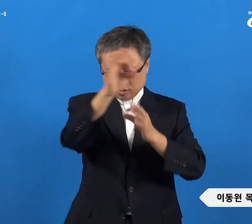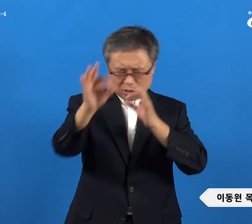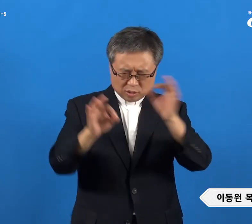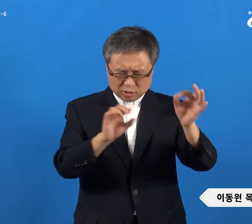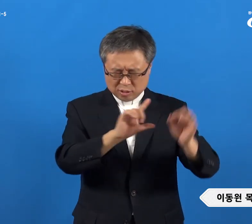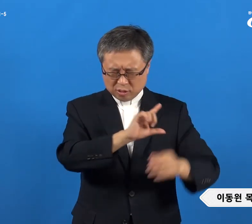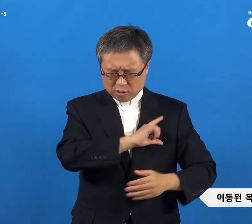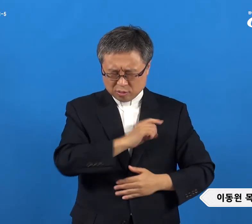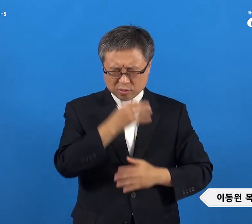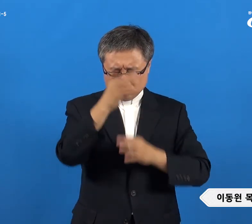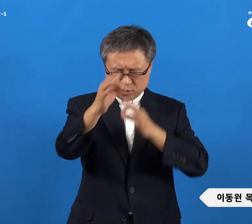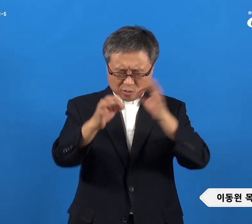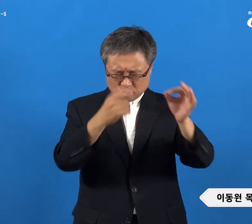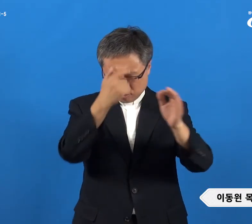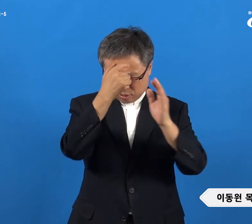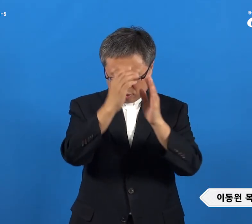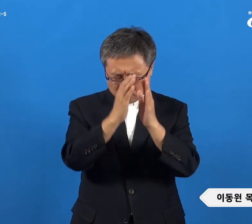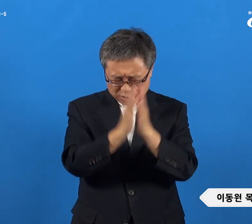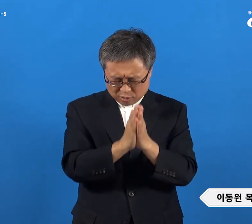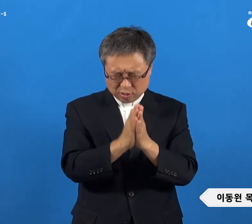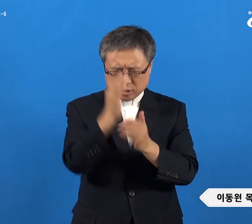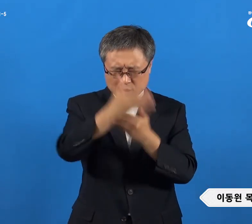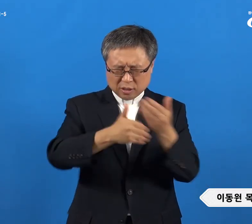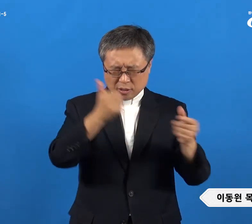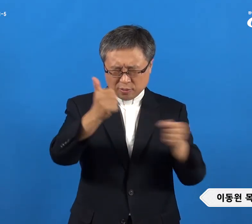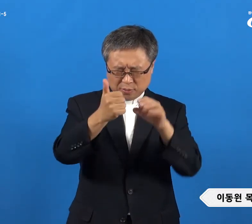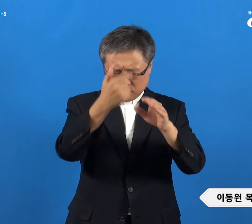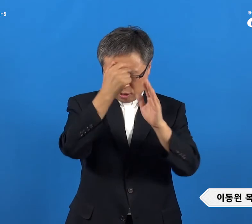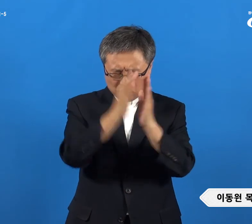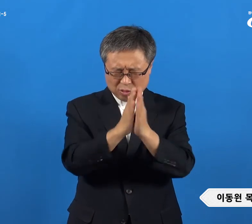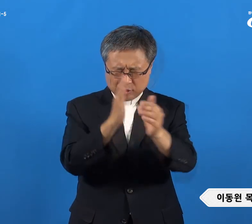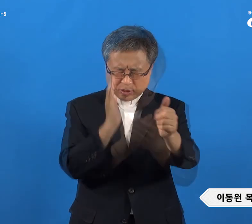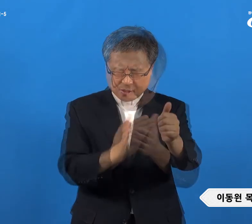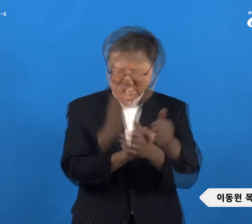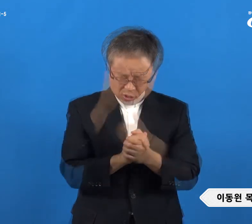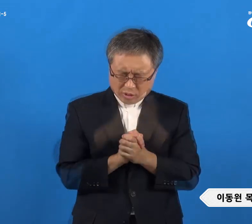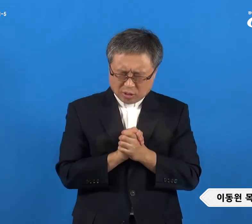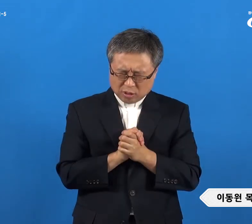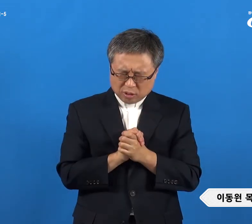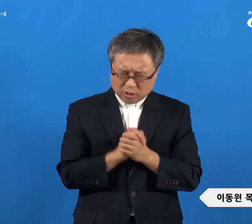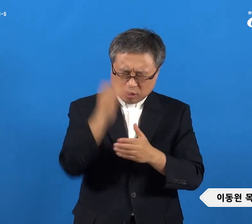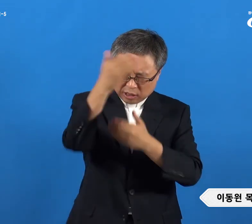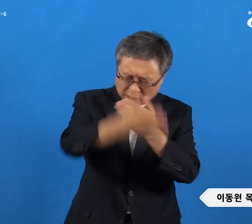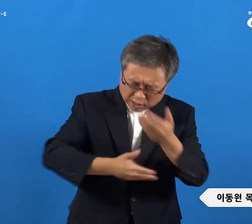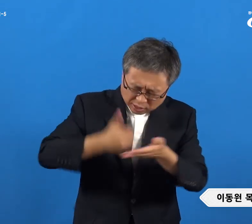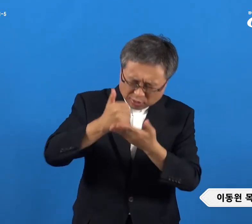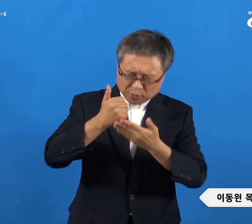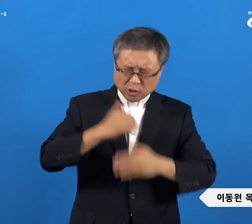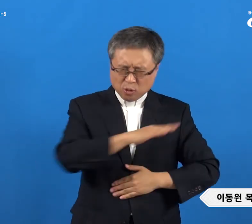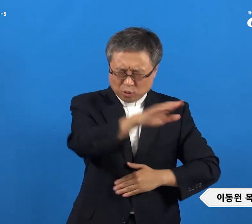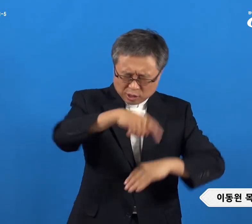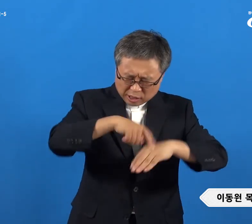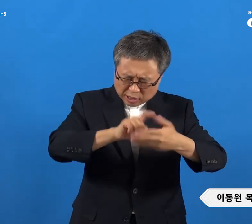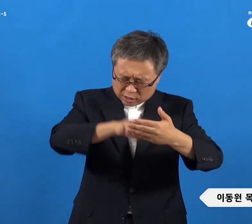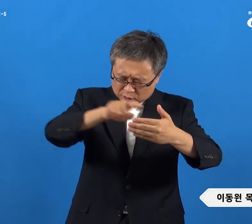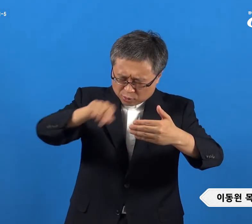부르며 하나님 앞에 나와 함께 기도하시겠습니다. 하나님 아버지, 하나님 우리의 가슴에 품고 있는